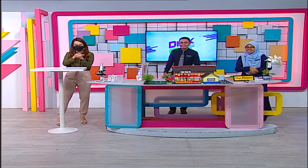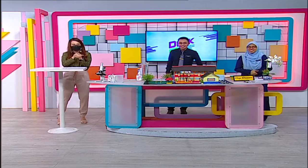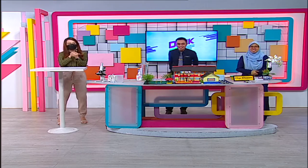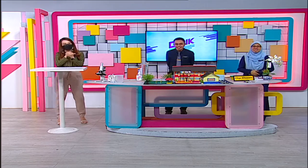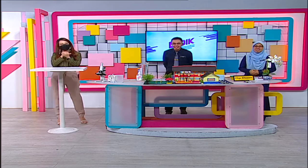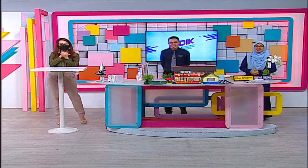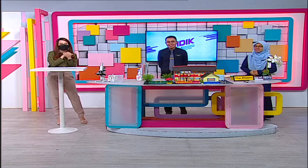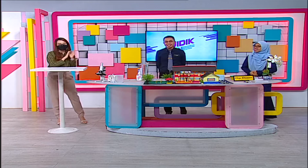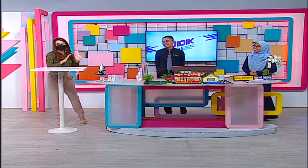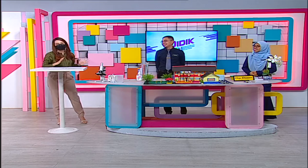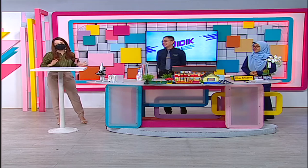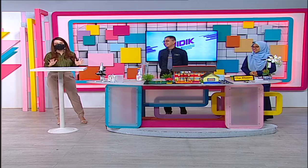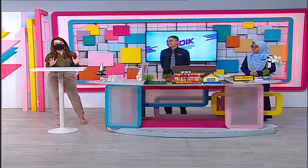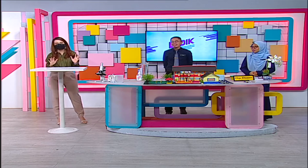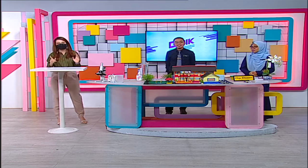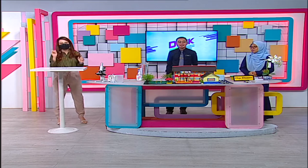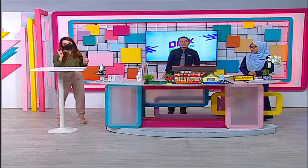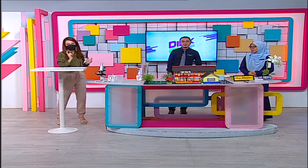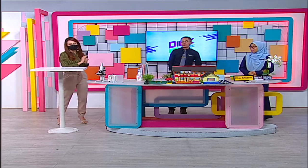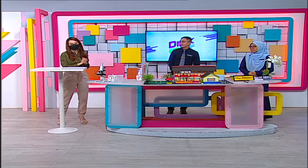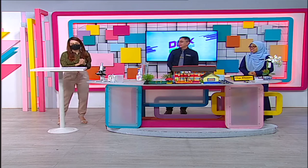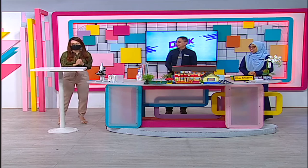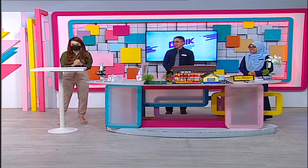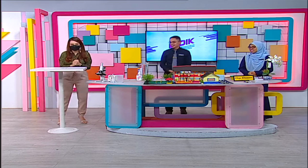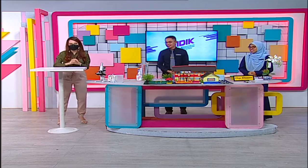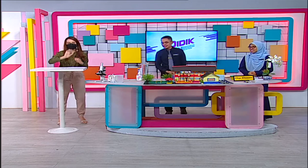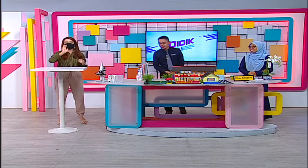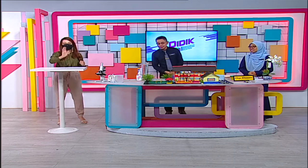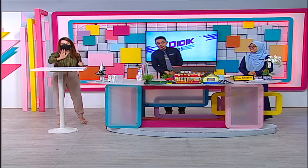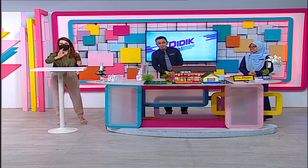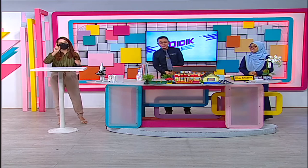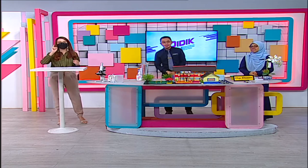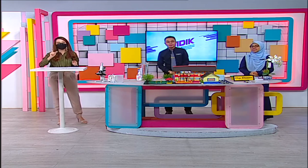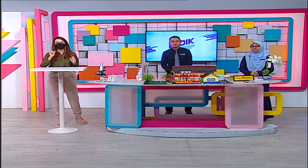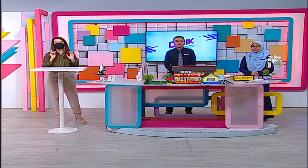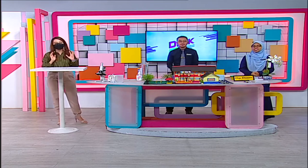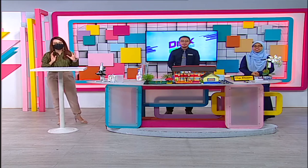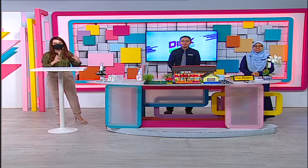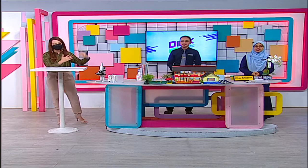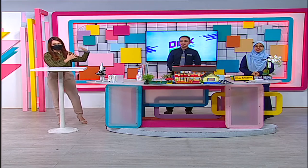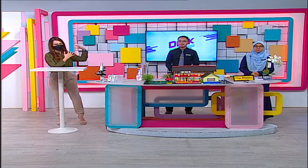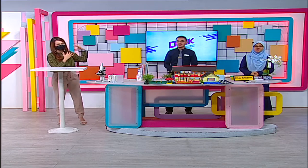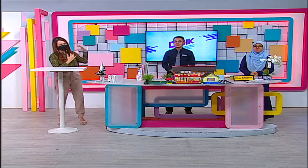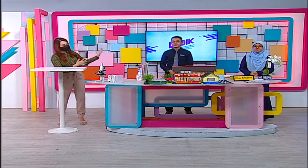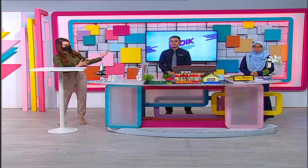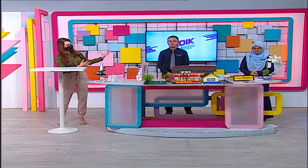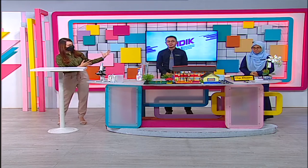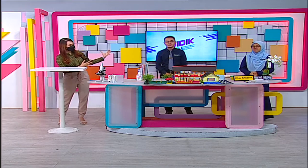Baik. Okey, sebelum kita memulakan, Kak Elina kongsikan SOP kepada adik-adik untuk sentiasa menjaga penjarakan